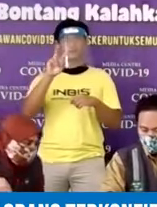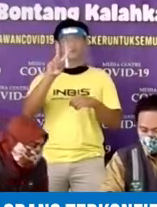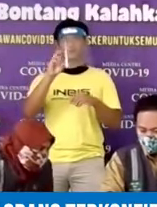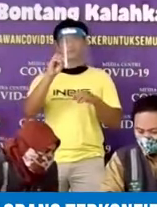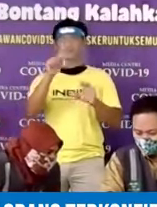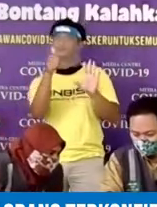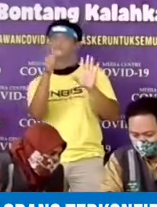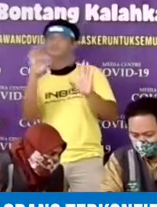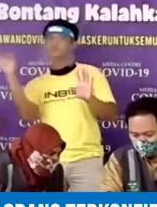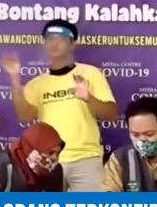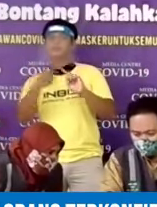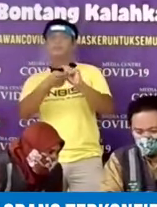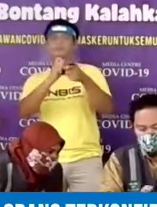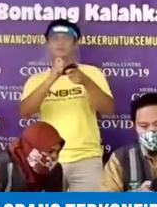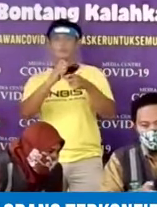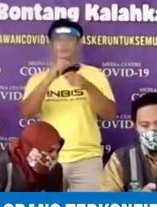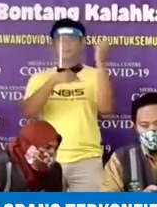oh